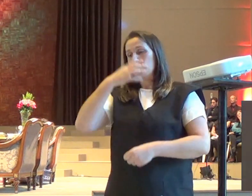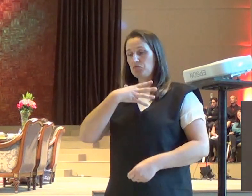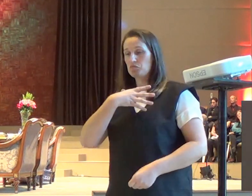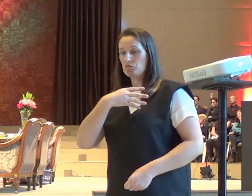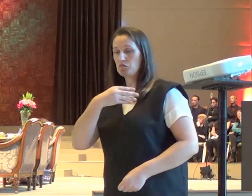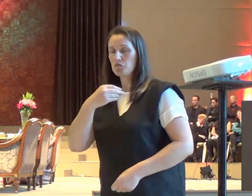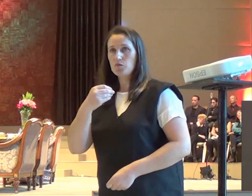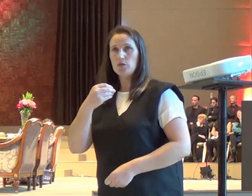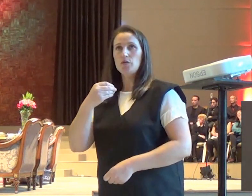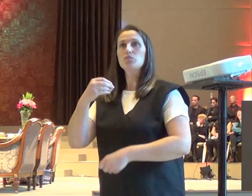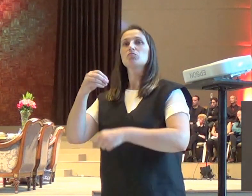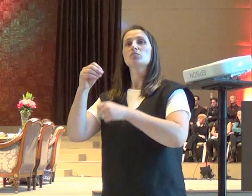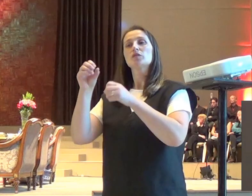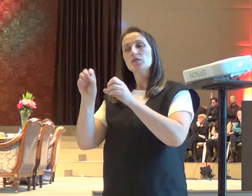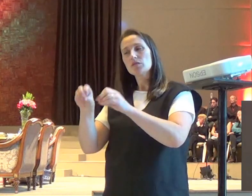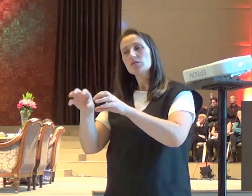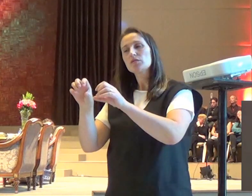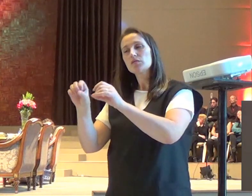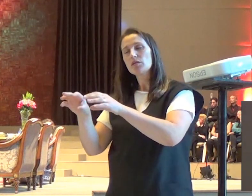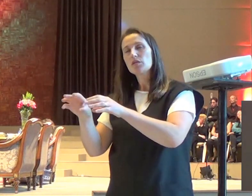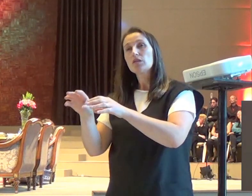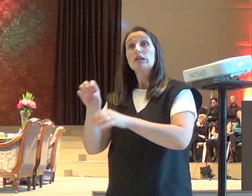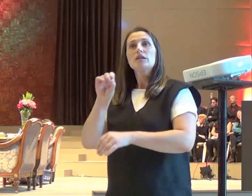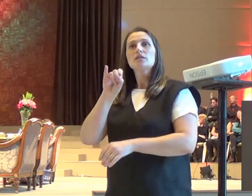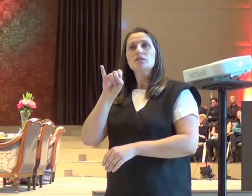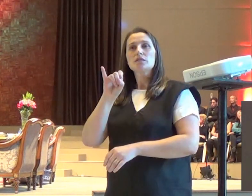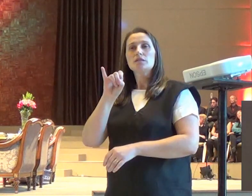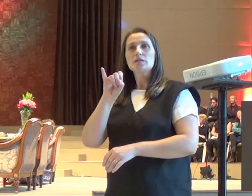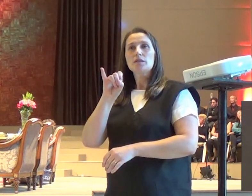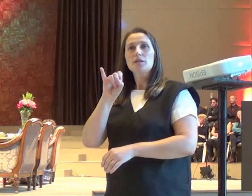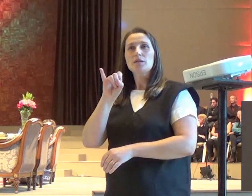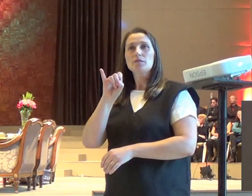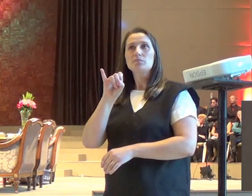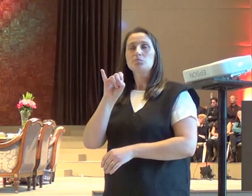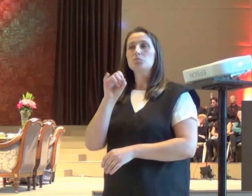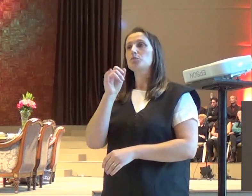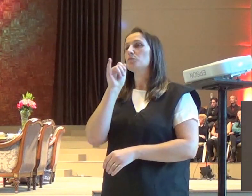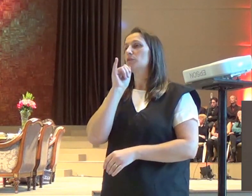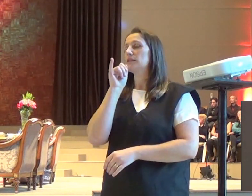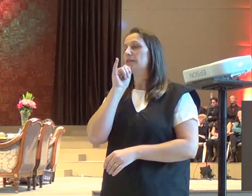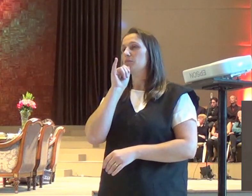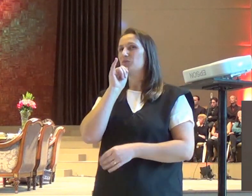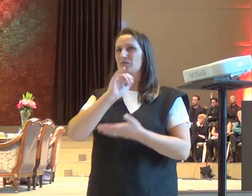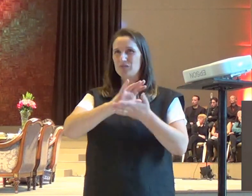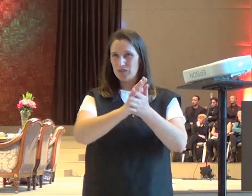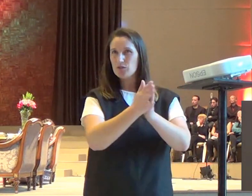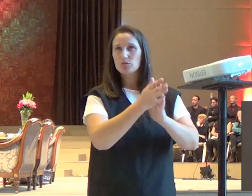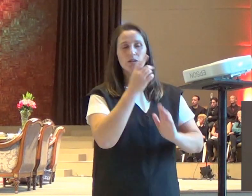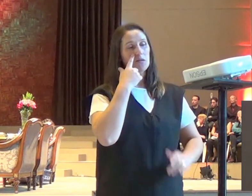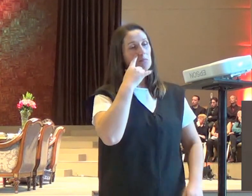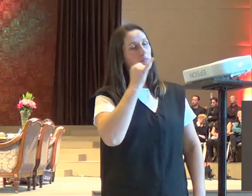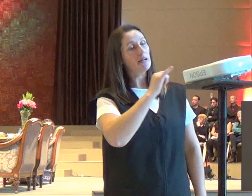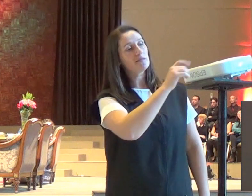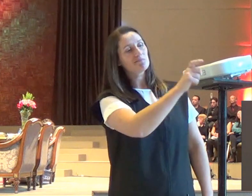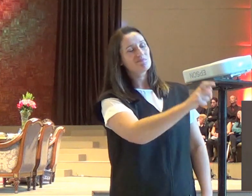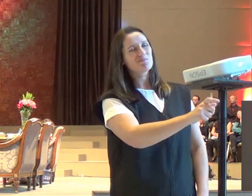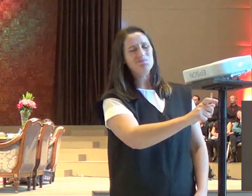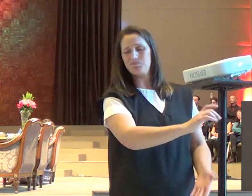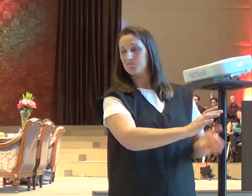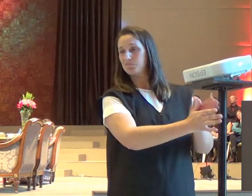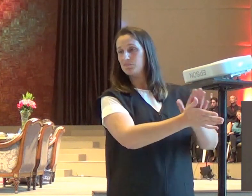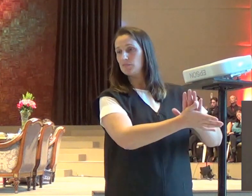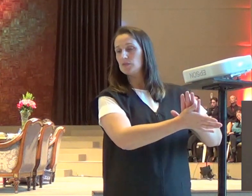e quando essa figura paterna está deteriorada por alguma razão essa